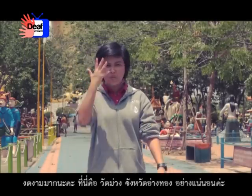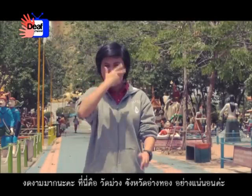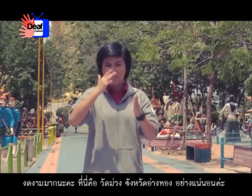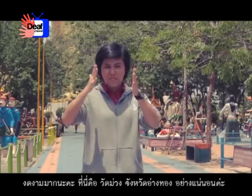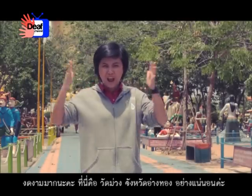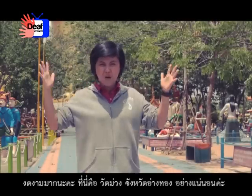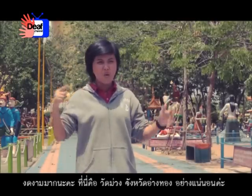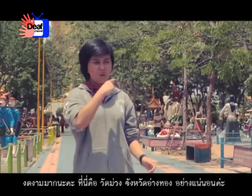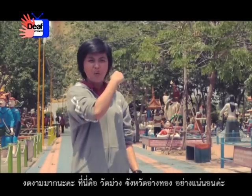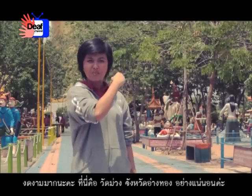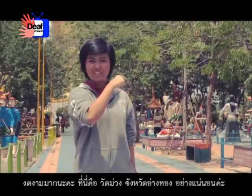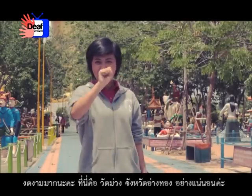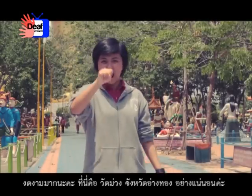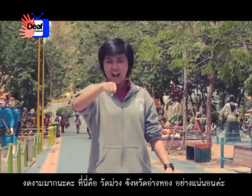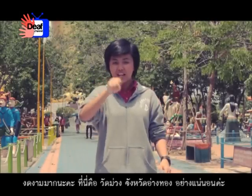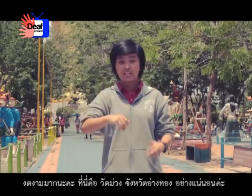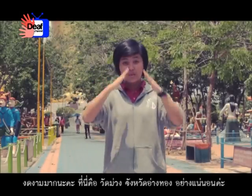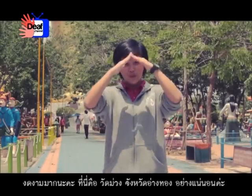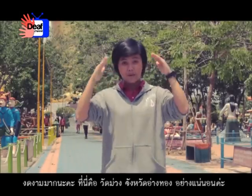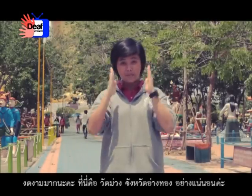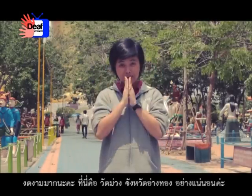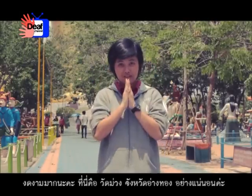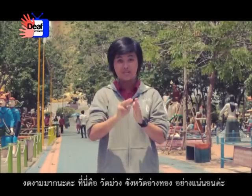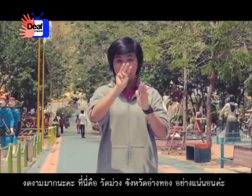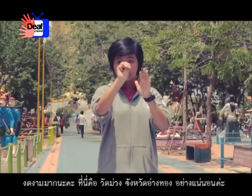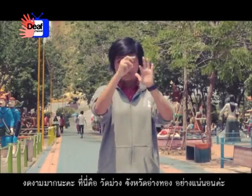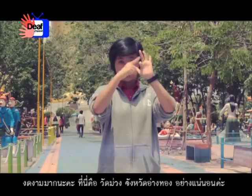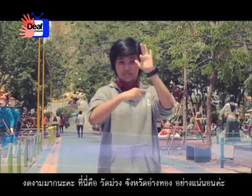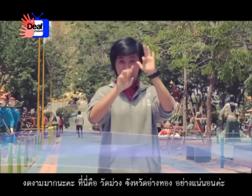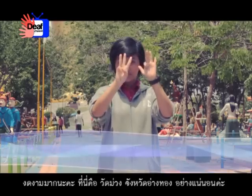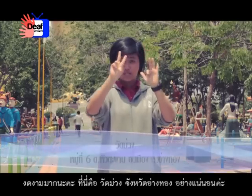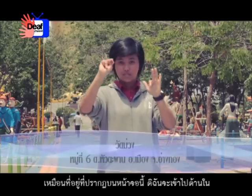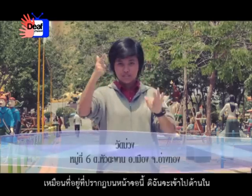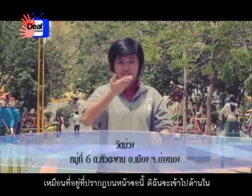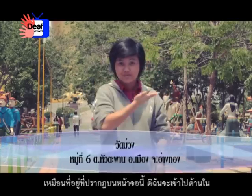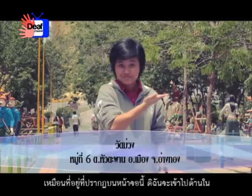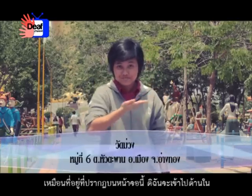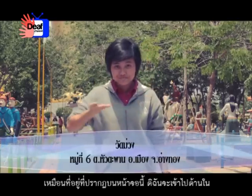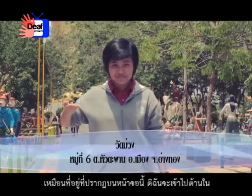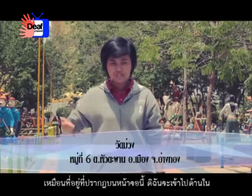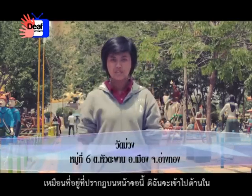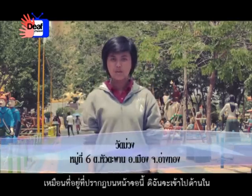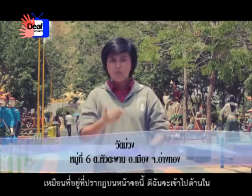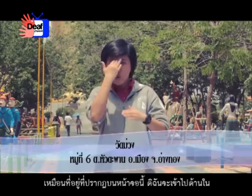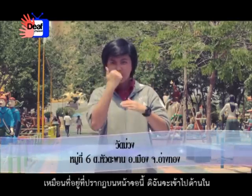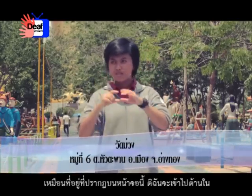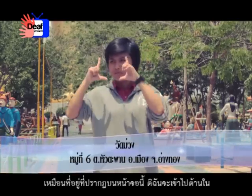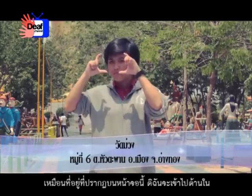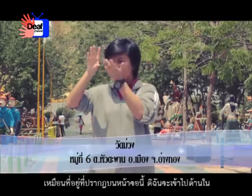รูปที่งดงามและมีขนาดใหญ่ที่นี่ต้องเป็นที่วัดม่วงจังหวัดอ่างทองอย่างแน่นอนค่ะดิฉันจะถ่